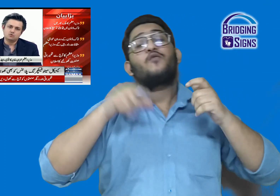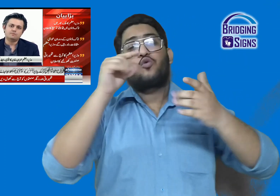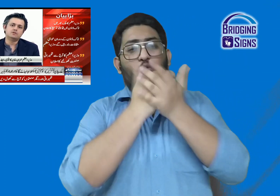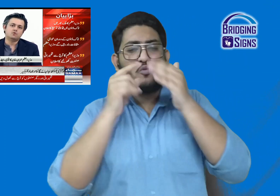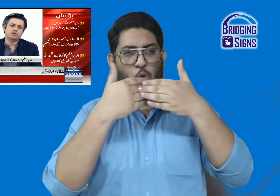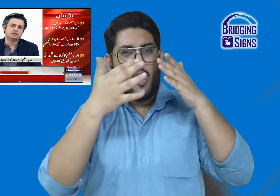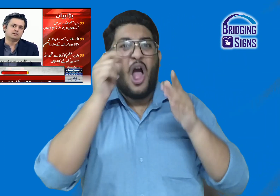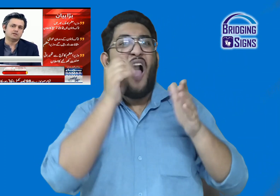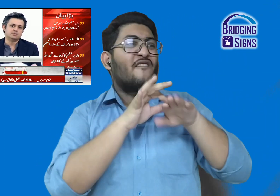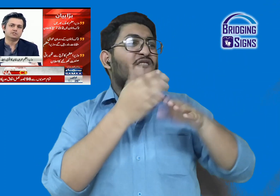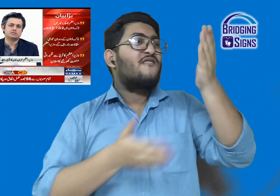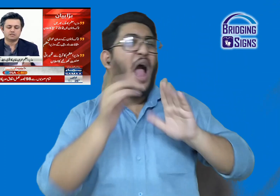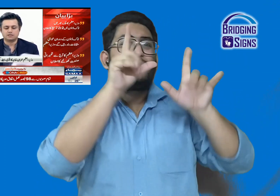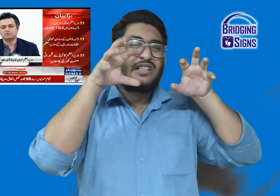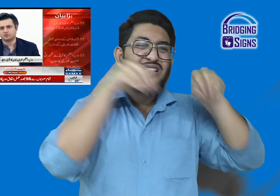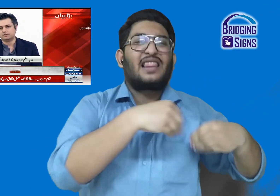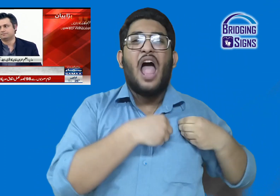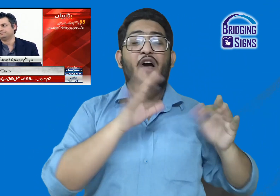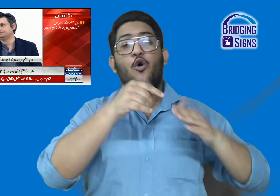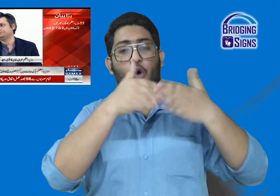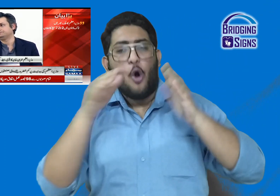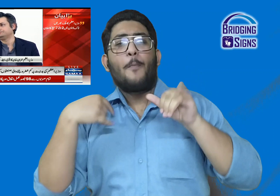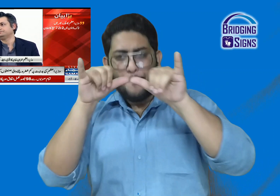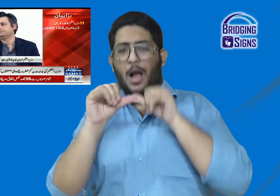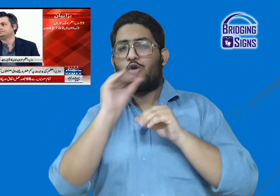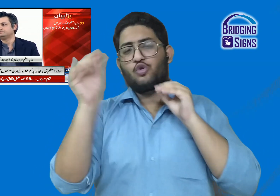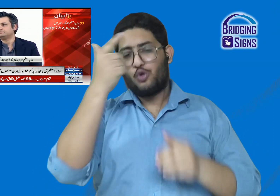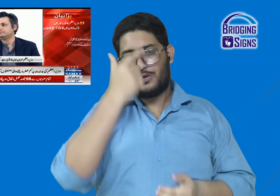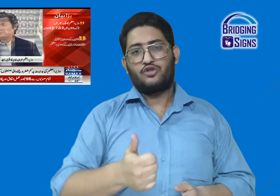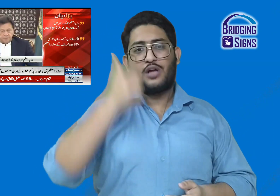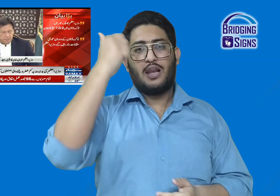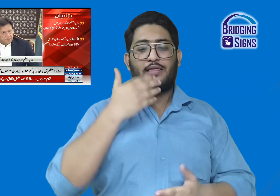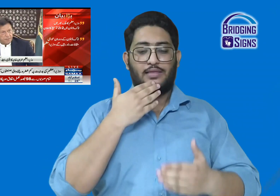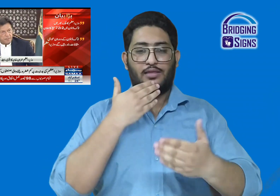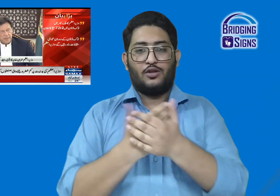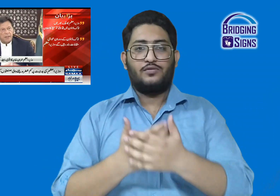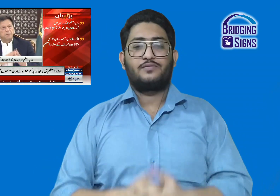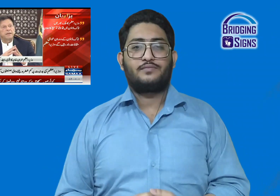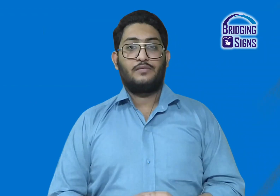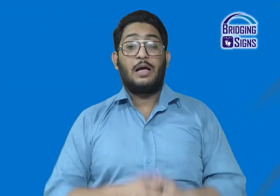तो हम उनको भी खोलने की रिकमेंडेशंस देंगे। शुक्रिया जी, हमाद शुक्रिया।